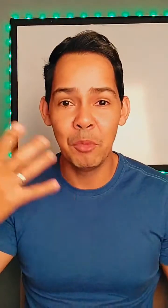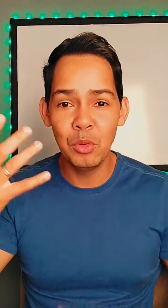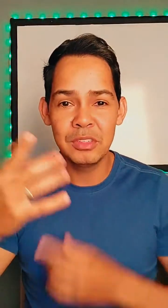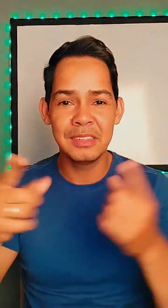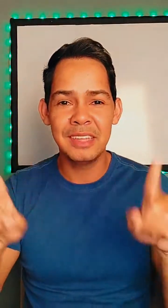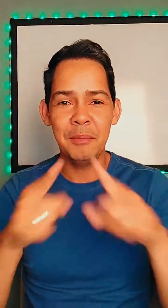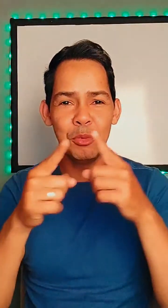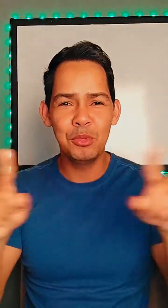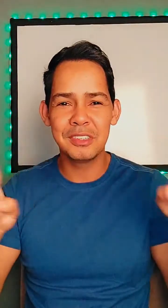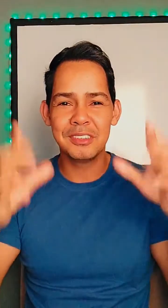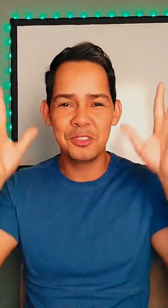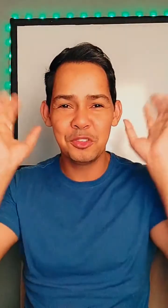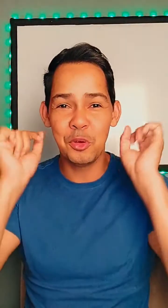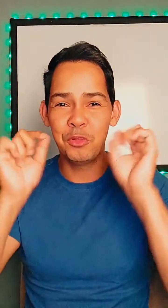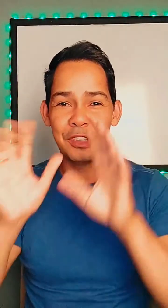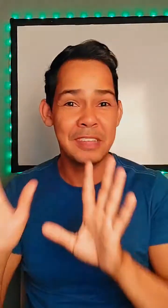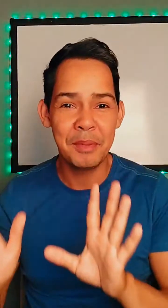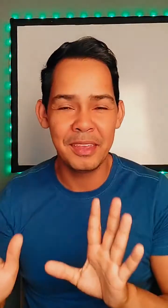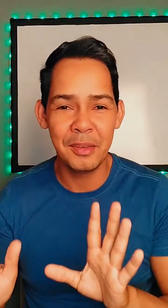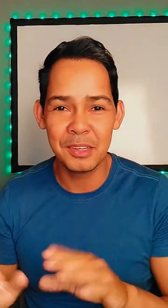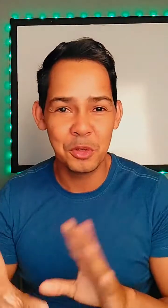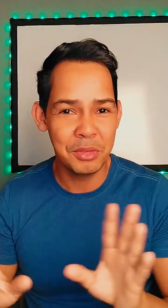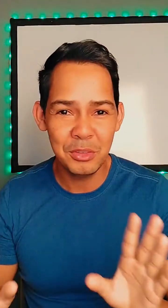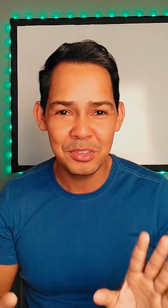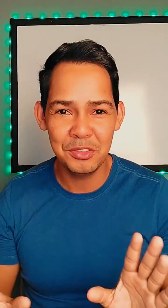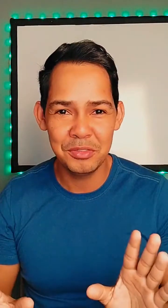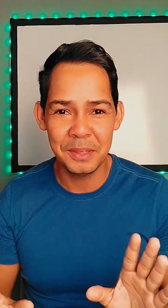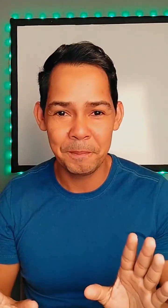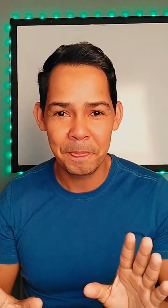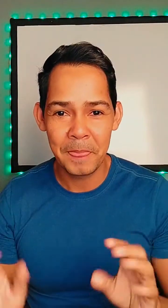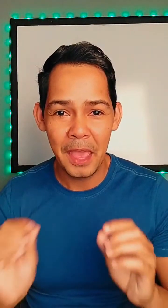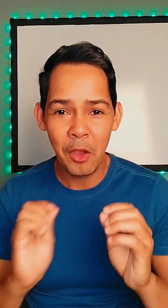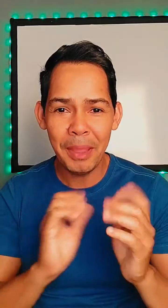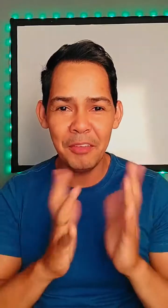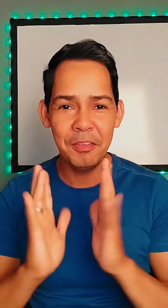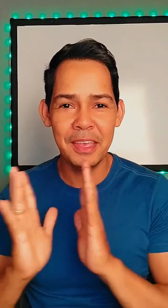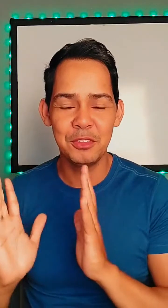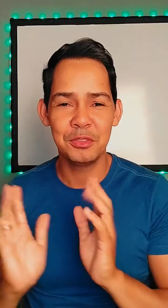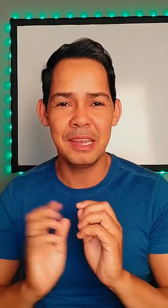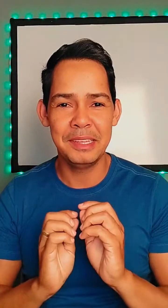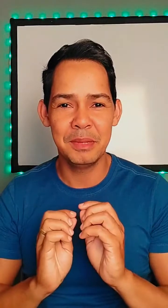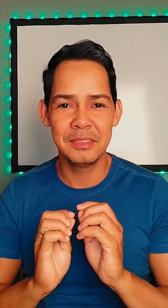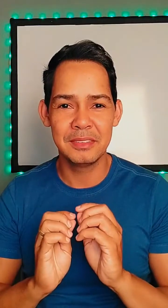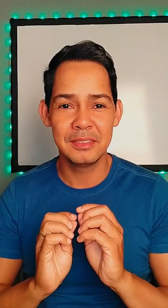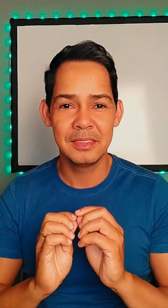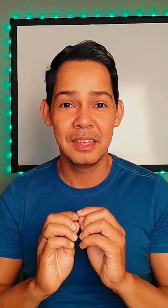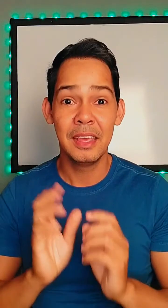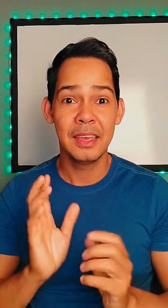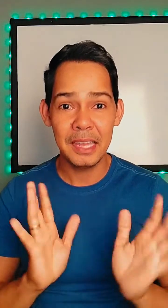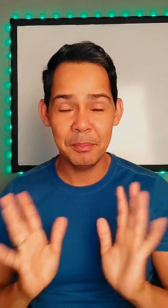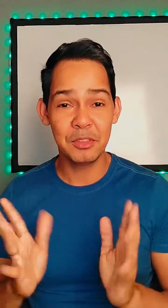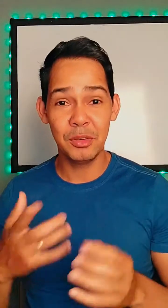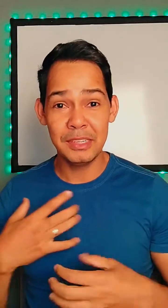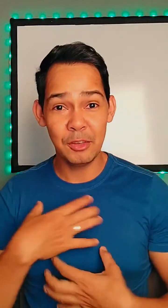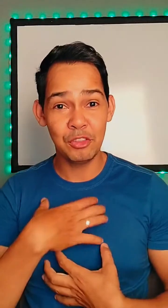Músicas, né? Músicas a gente ouve, já sabe quem é o cantor mesmo, a gente vê. Como é que fica isso na Libras? Cada pessoa ele tem um